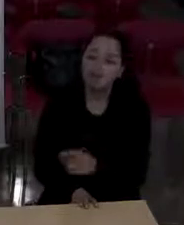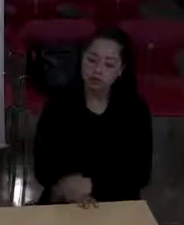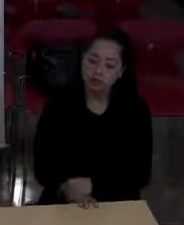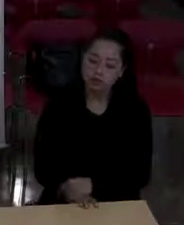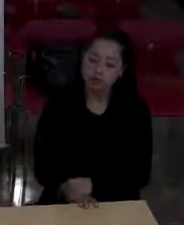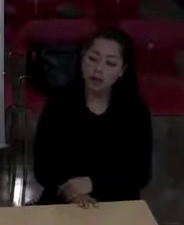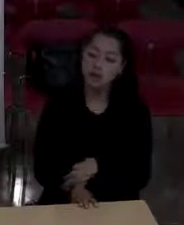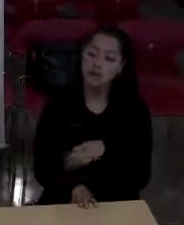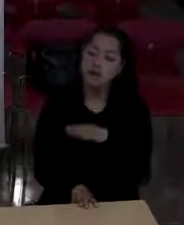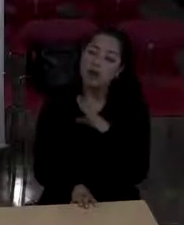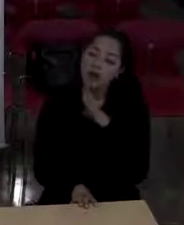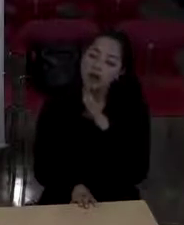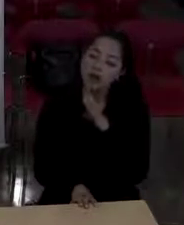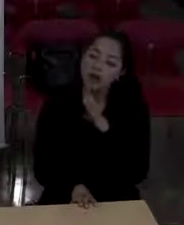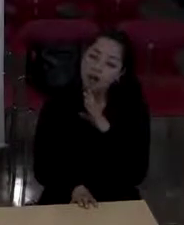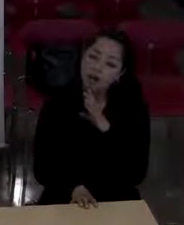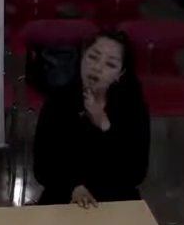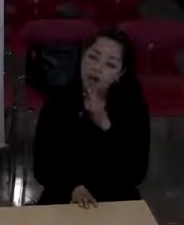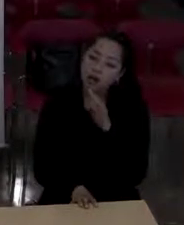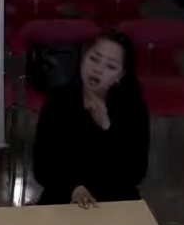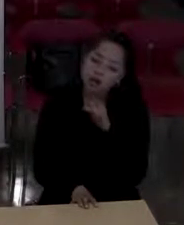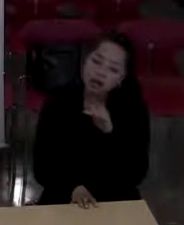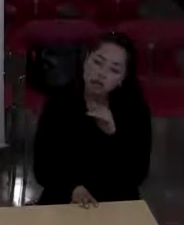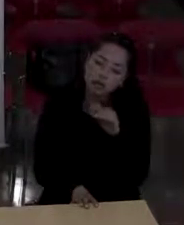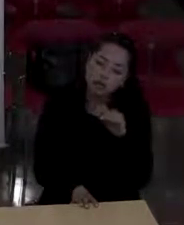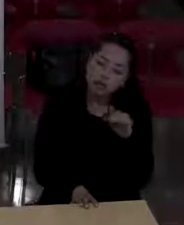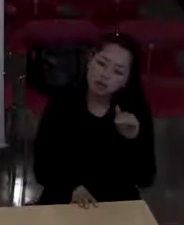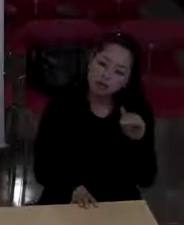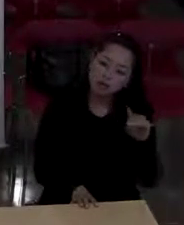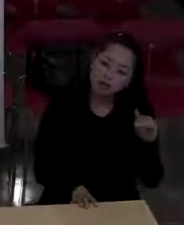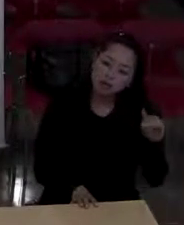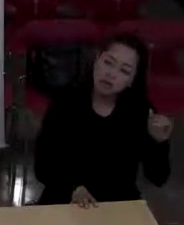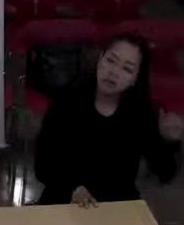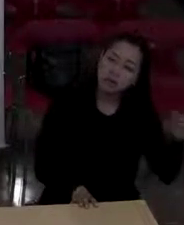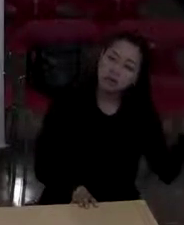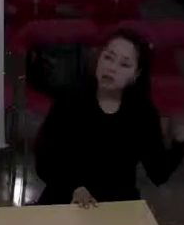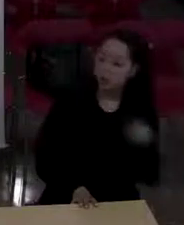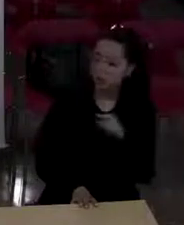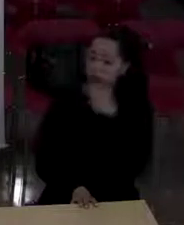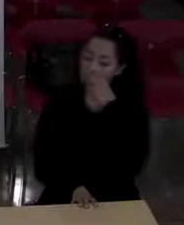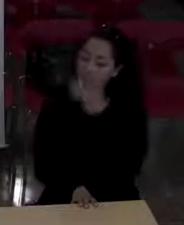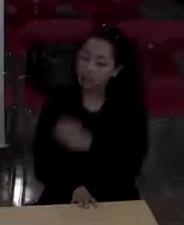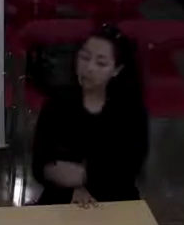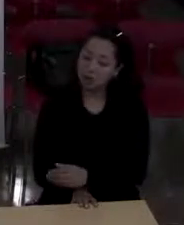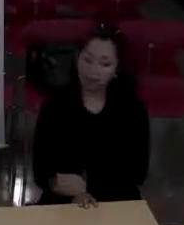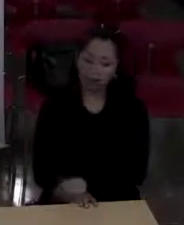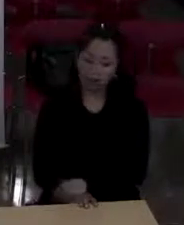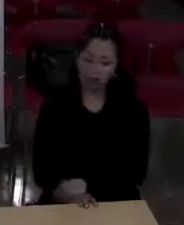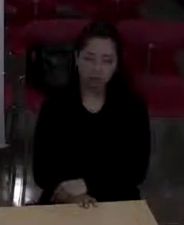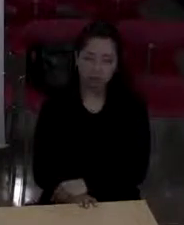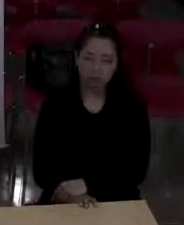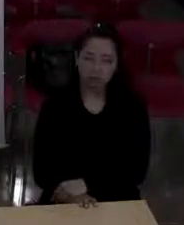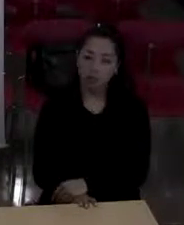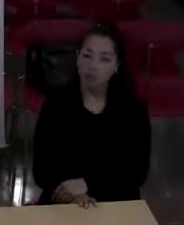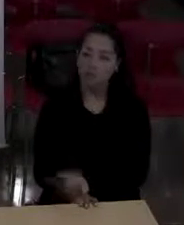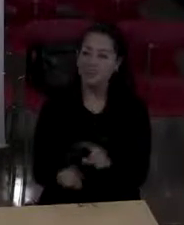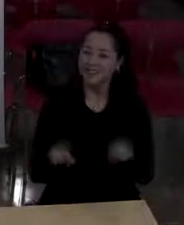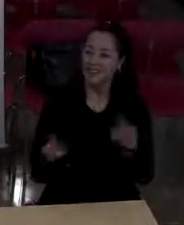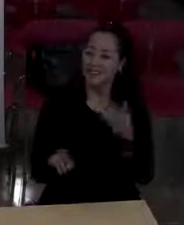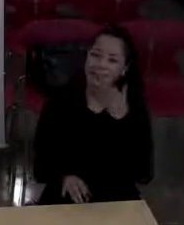pues eso va a perder significado para el niño, mientras que cuando de pronto lo saluda, hola bebé, ¿cómo estás? Y empiezas